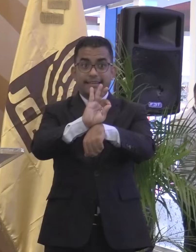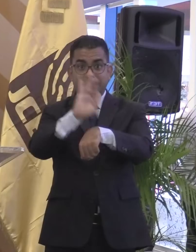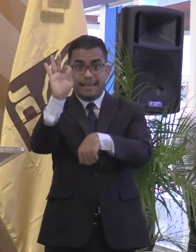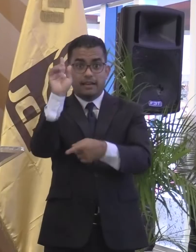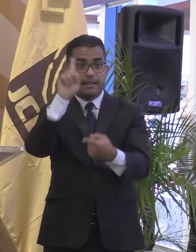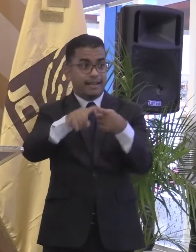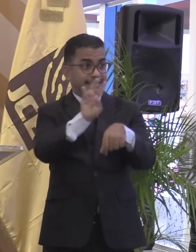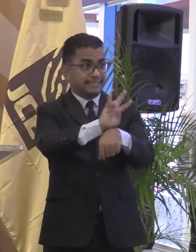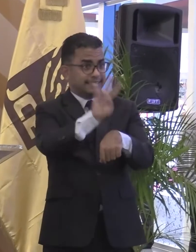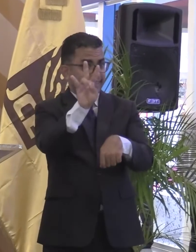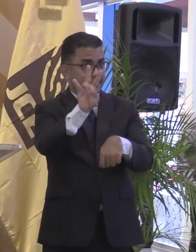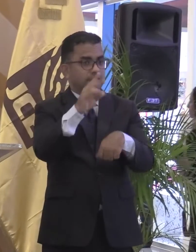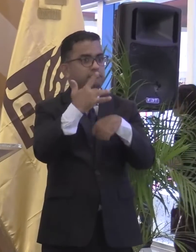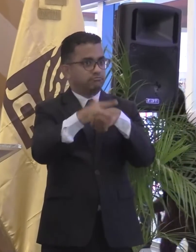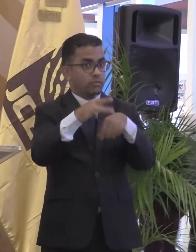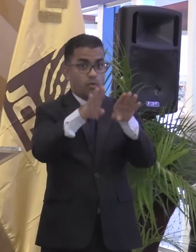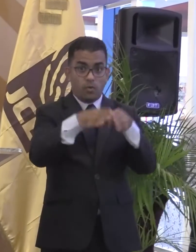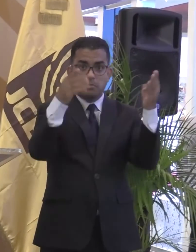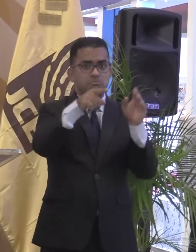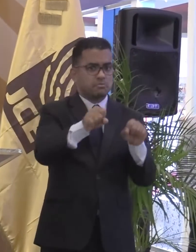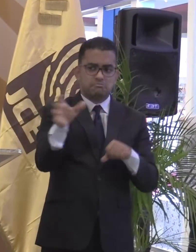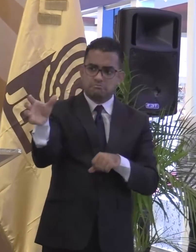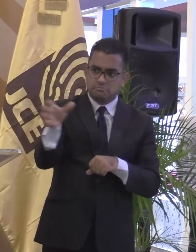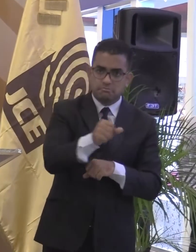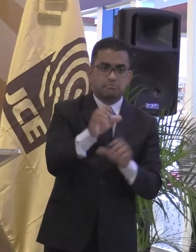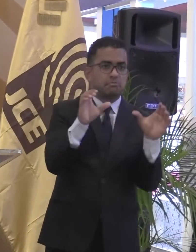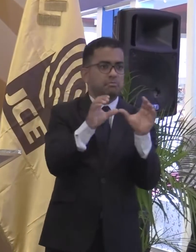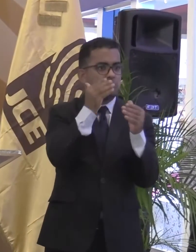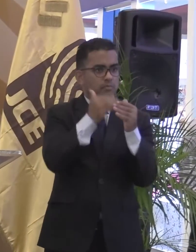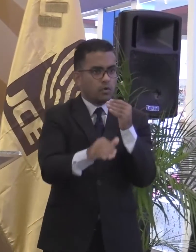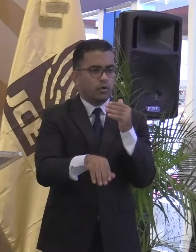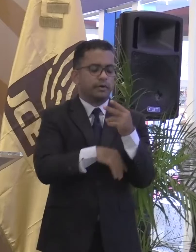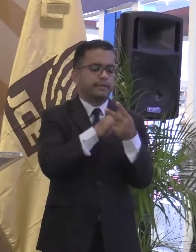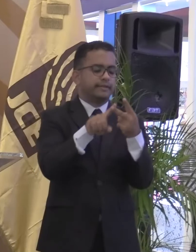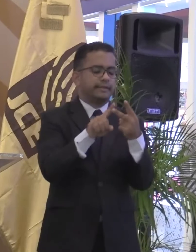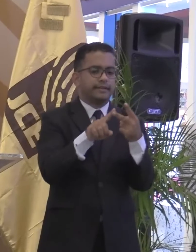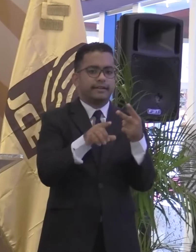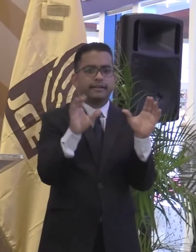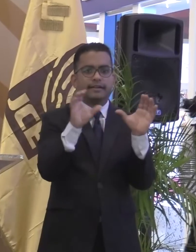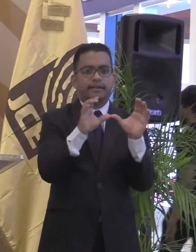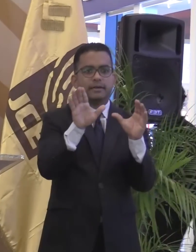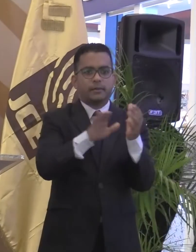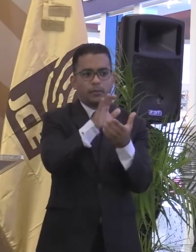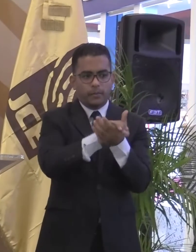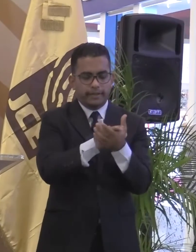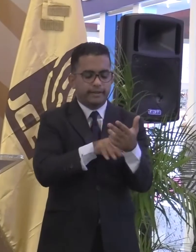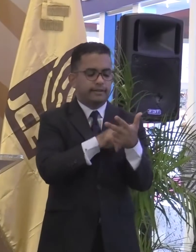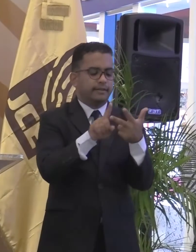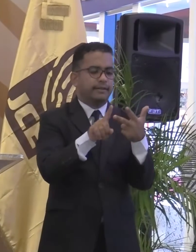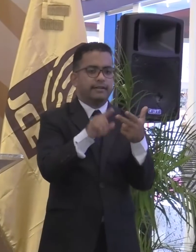a 7 de la noche a solicitar su acta de nacimiento su acta de matrimonio